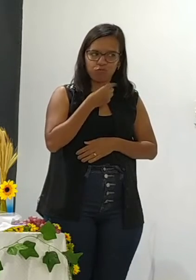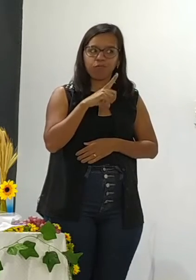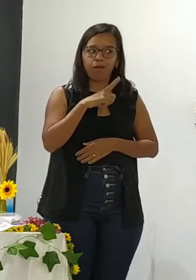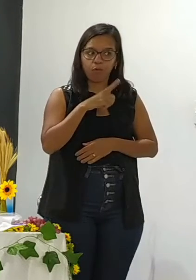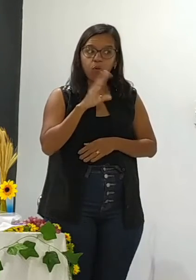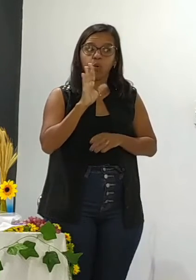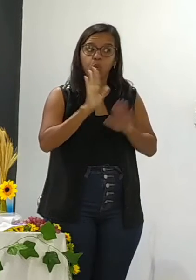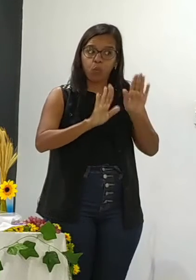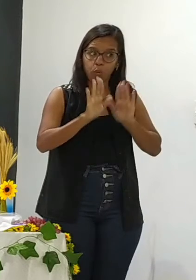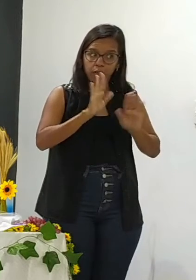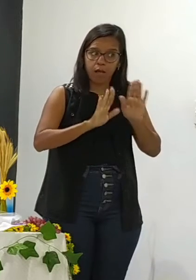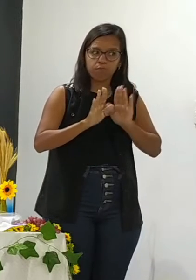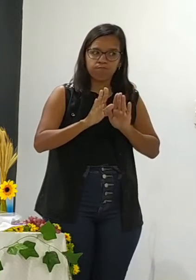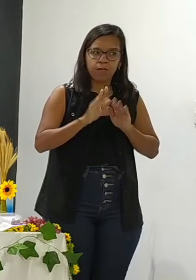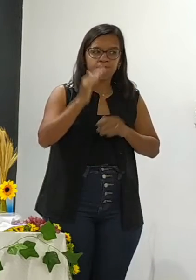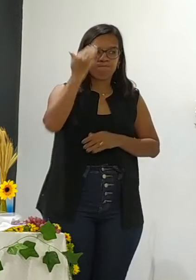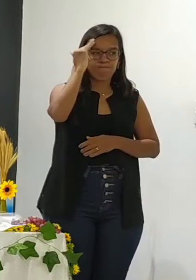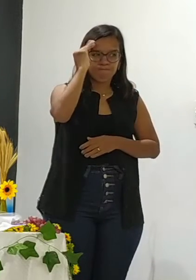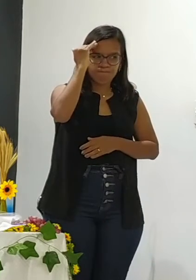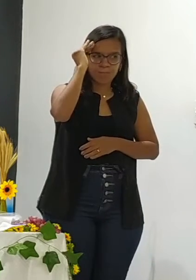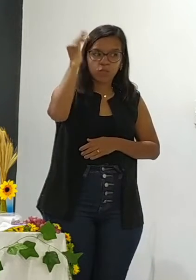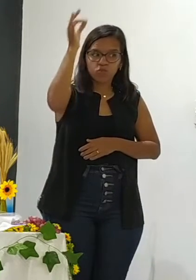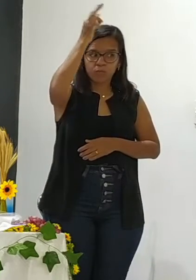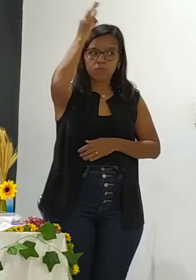A gente tem que buscar discernimento espiritual.